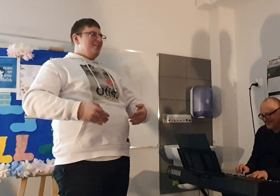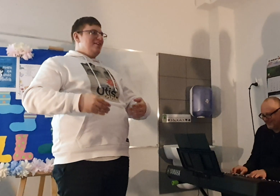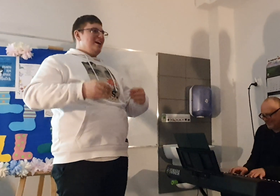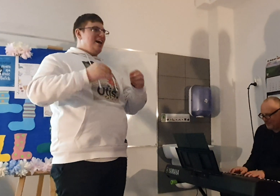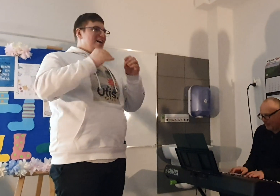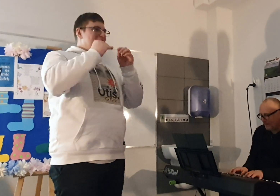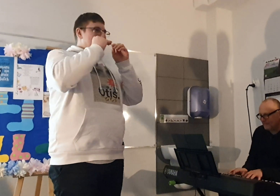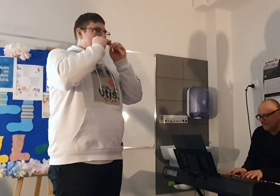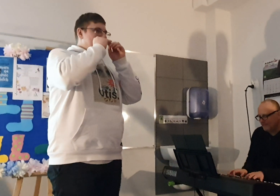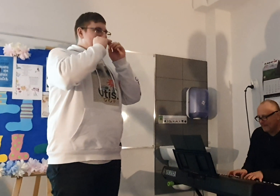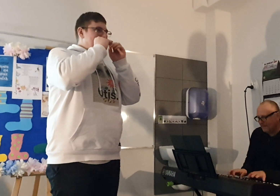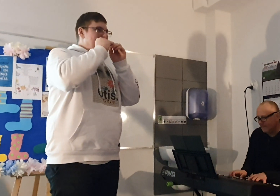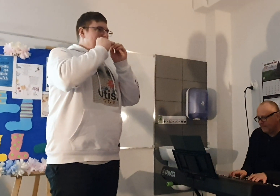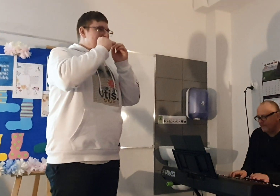a kocica